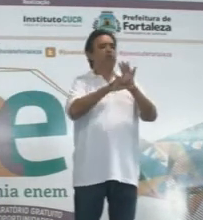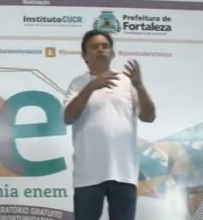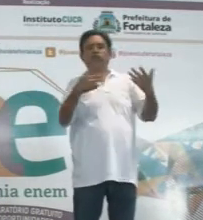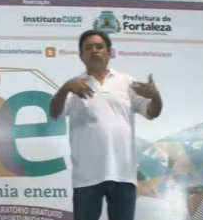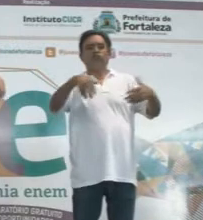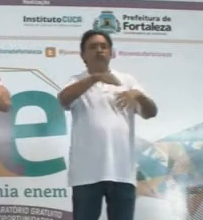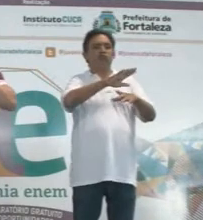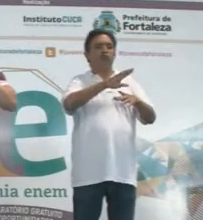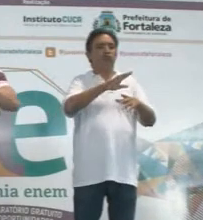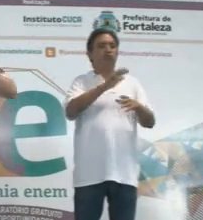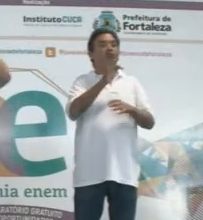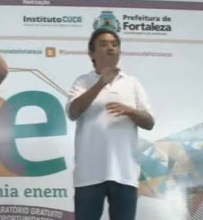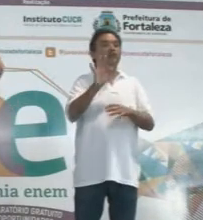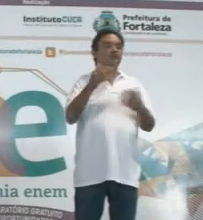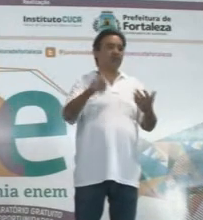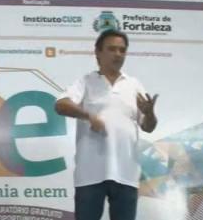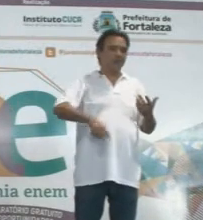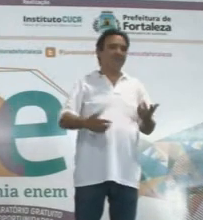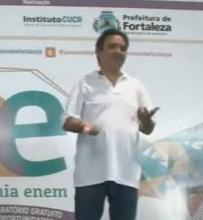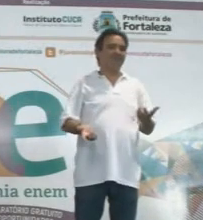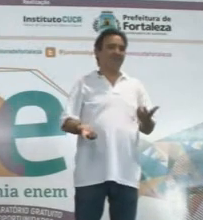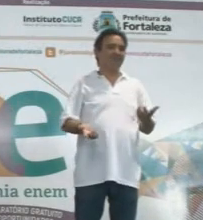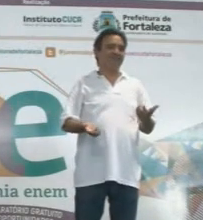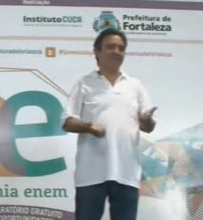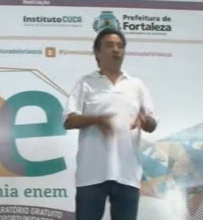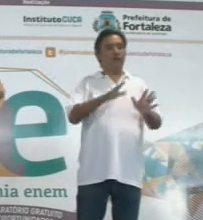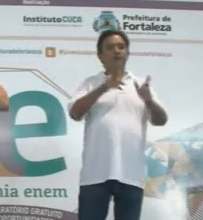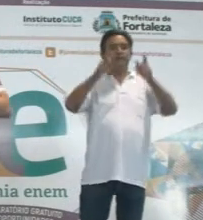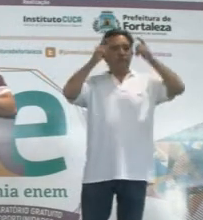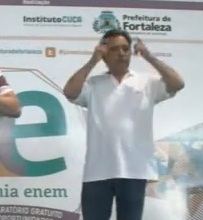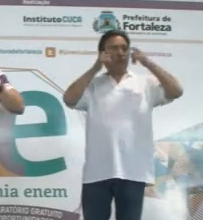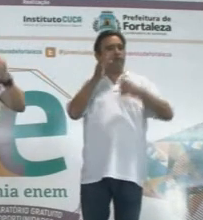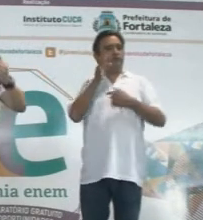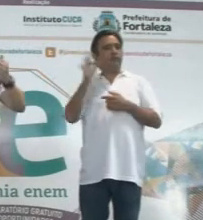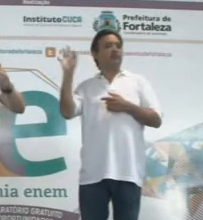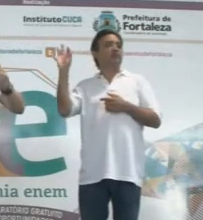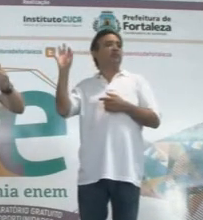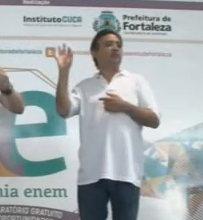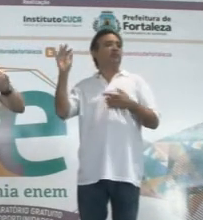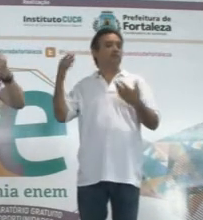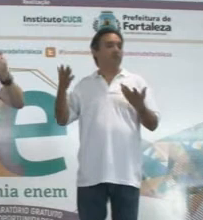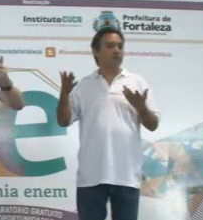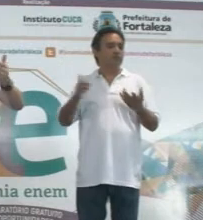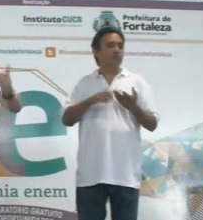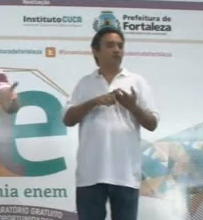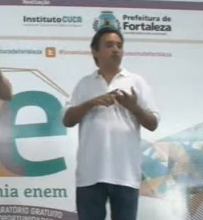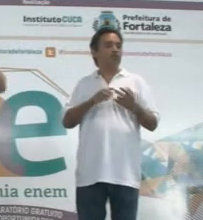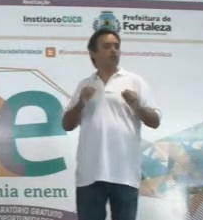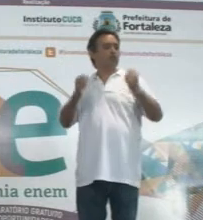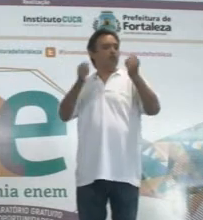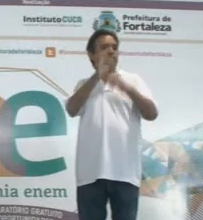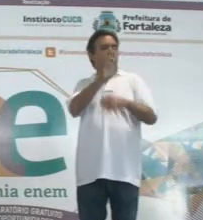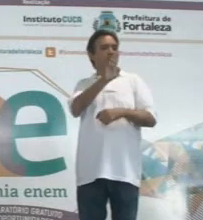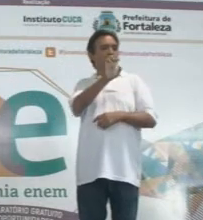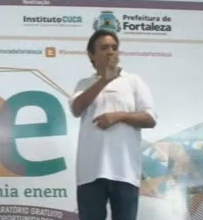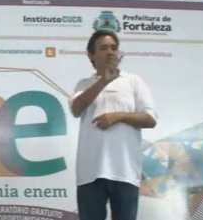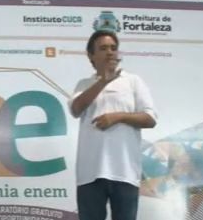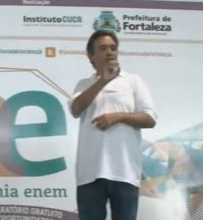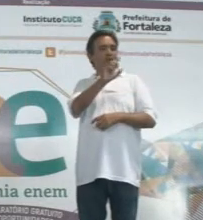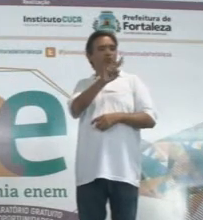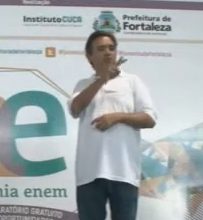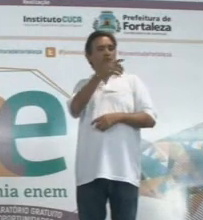feudalismo francês e o rei francês, então a gente vai estudar a Revolução